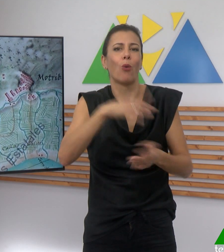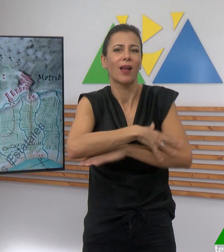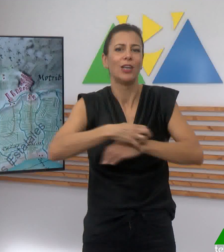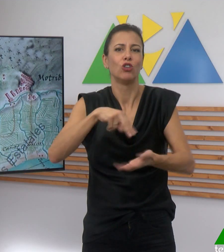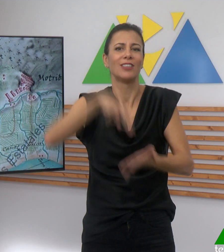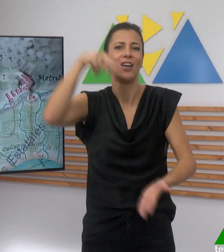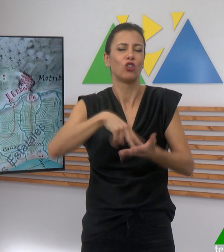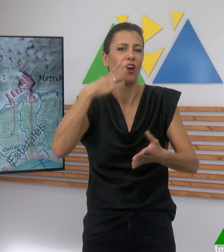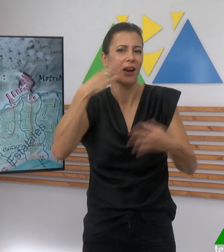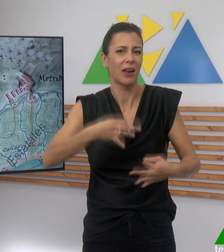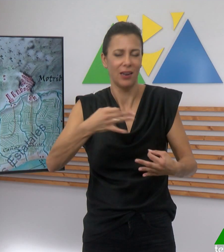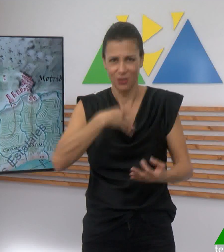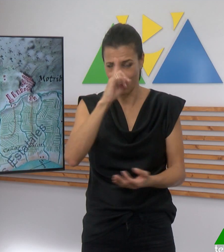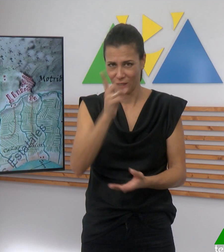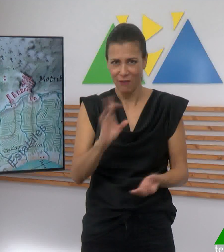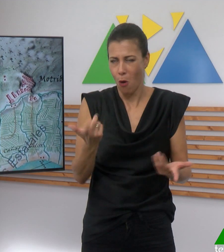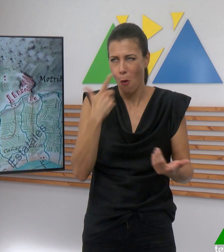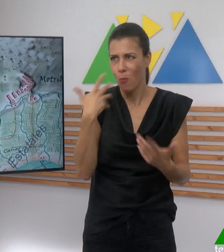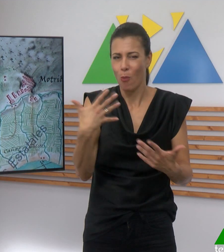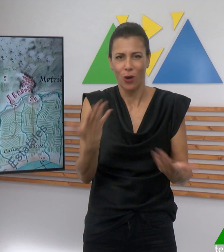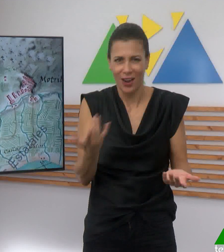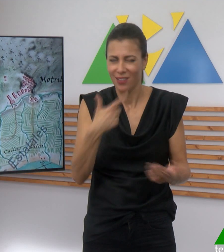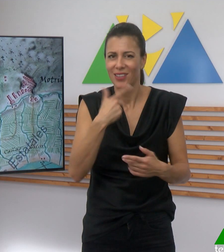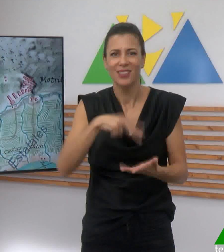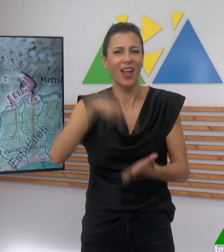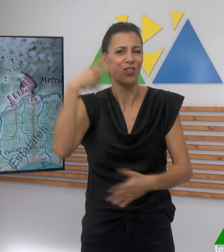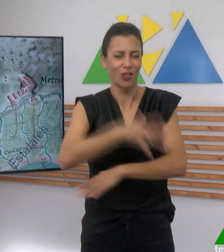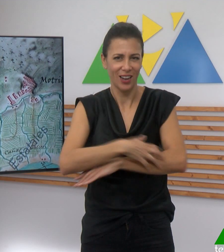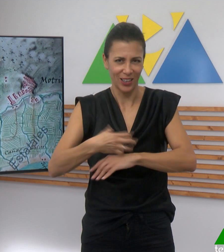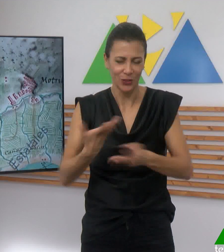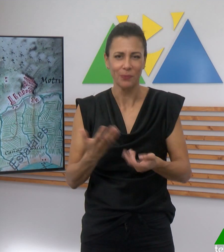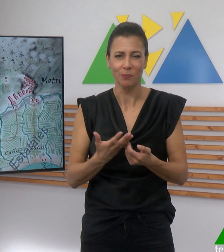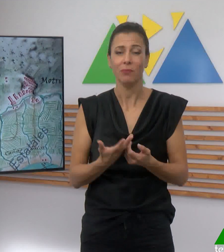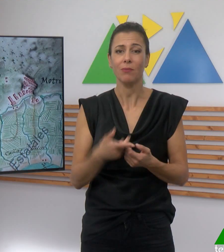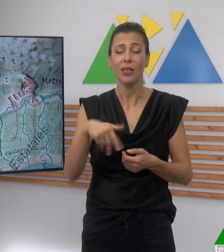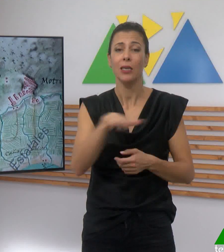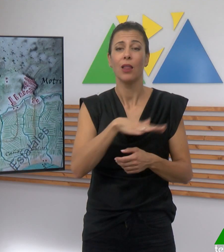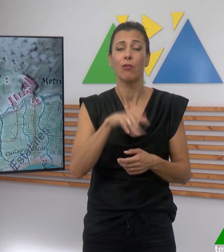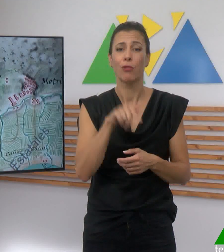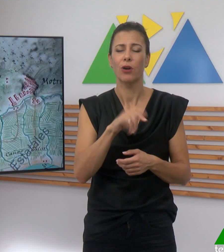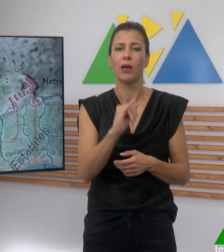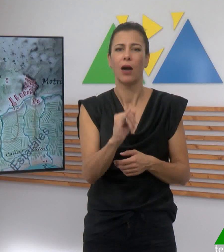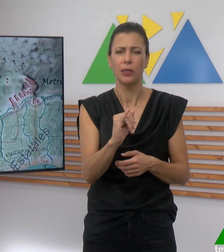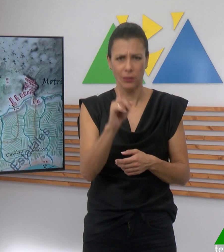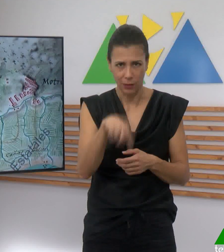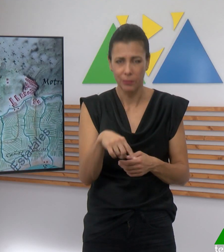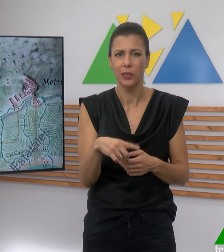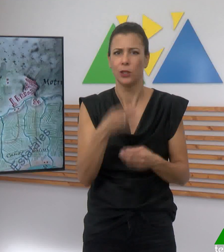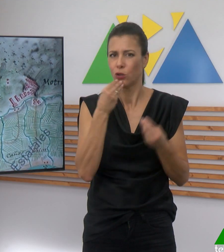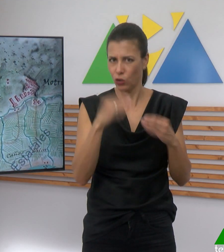saltó el pobre popular el salto del gato esta zona tiene también historia la zona de las